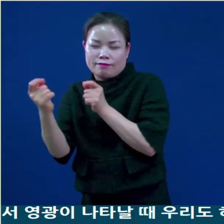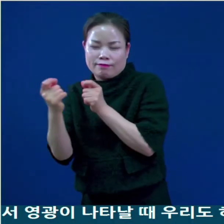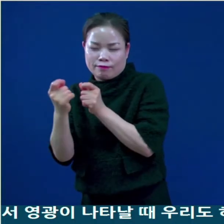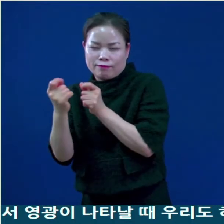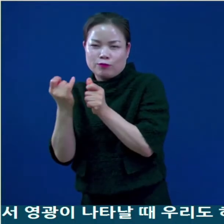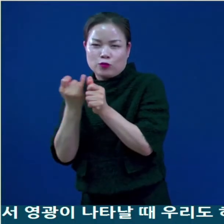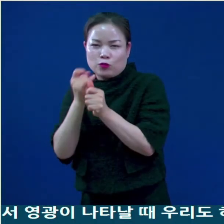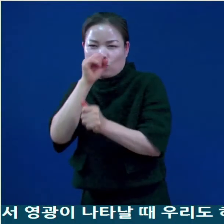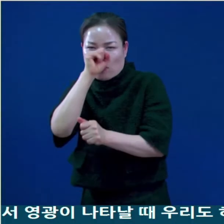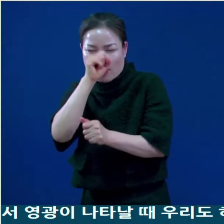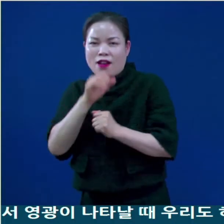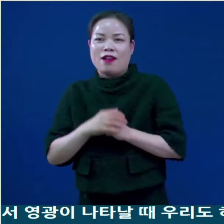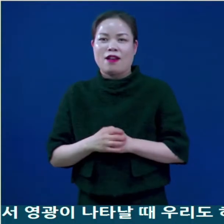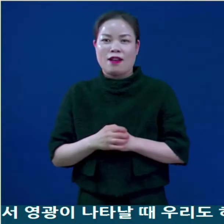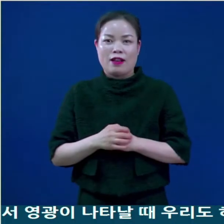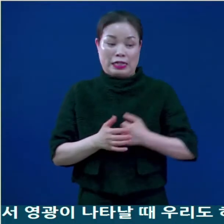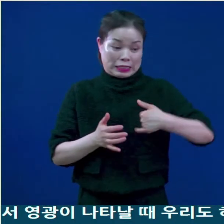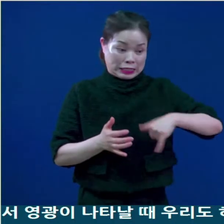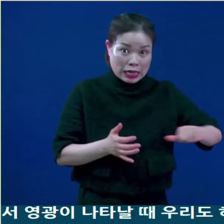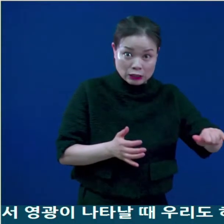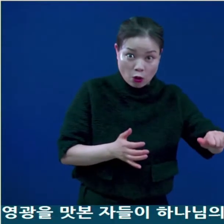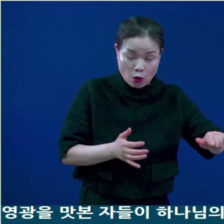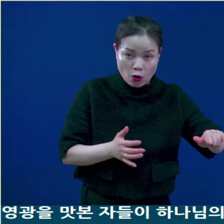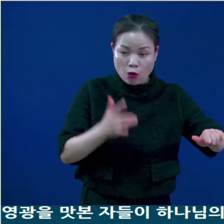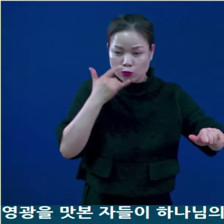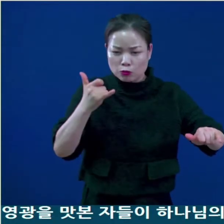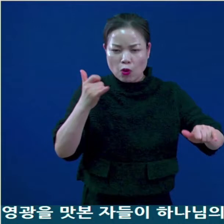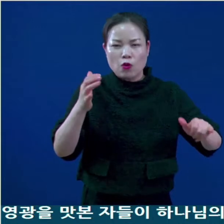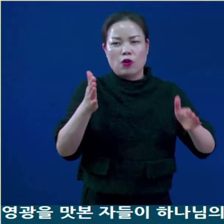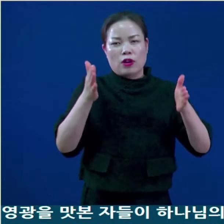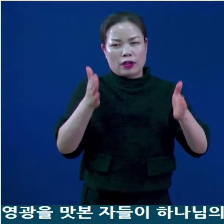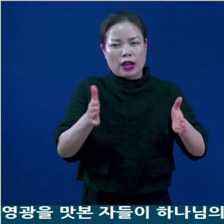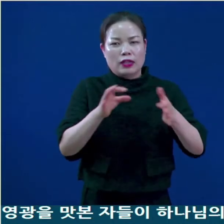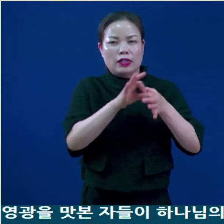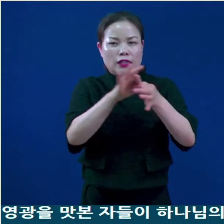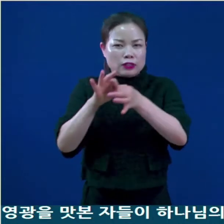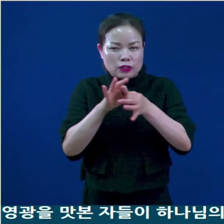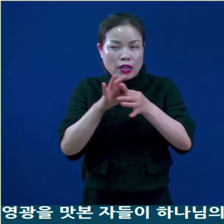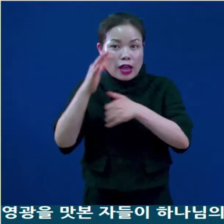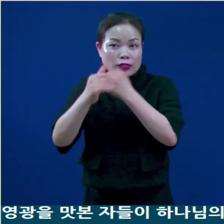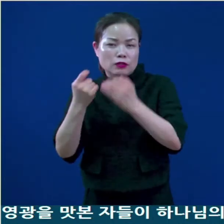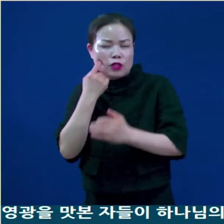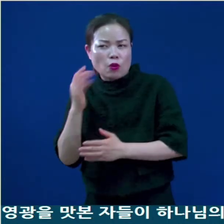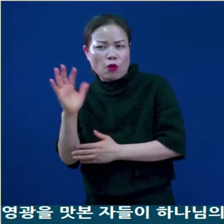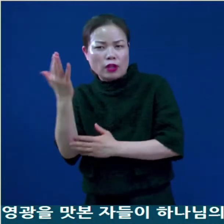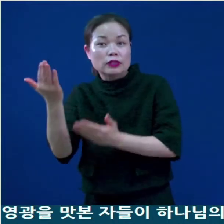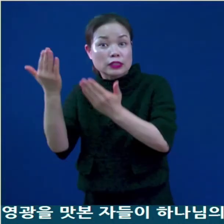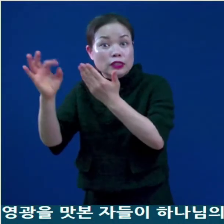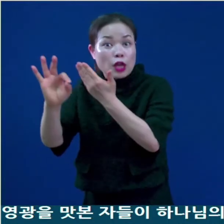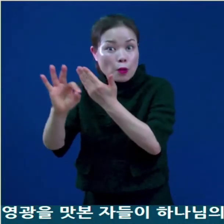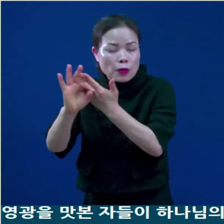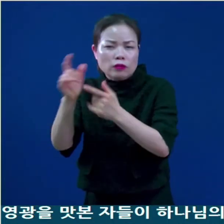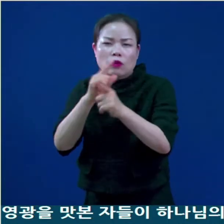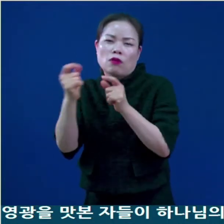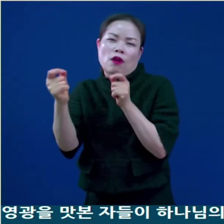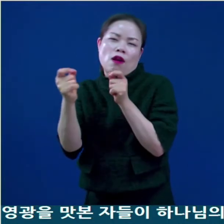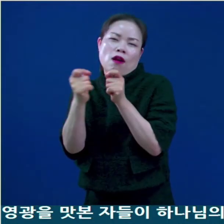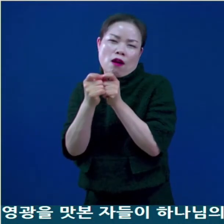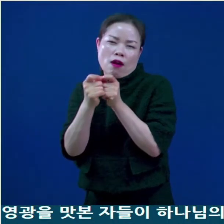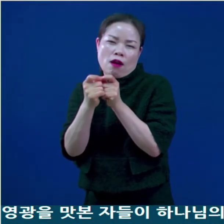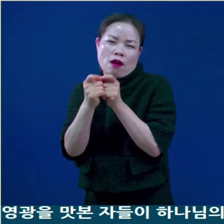가까워집니다. 자녀 사이에도 하나님을 영화롭게 하는 일에 힘쓰면 더